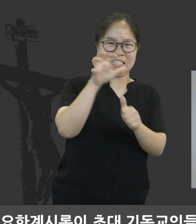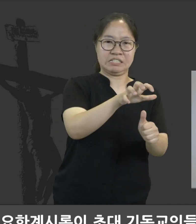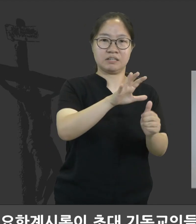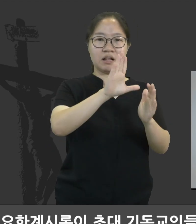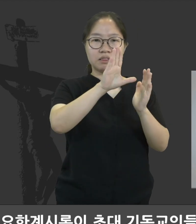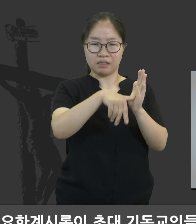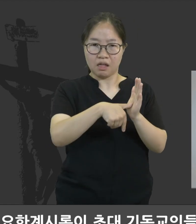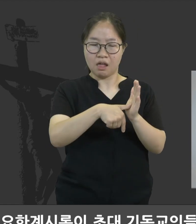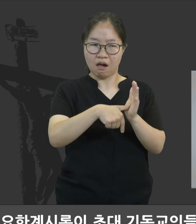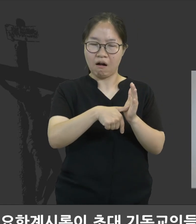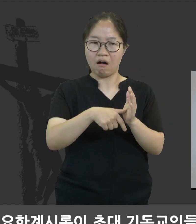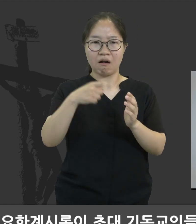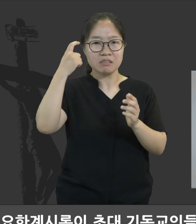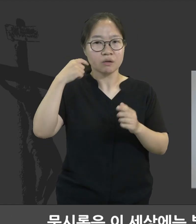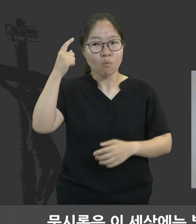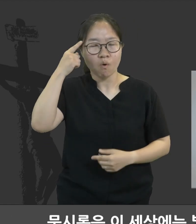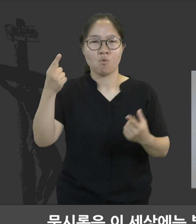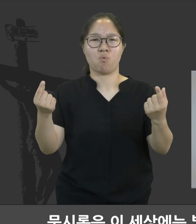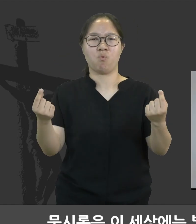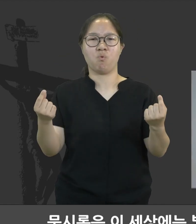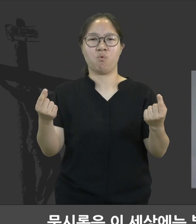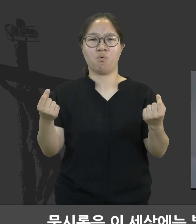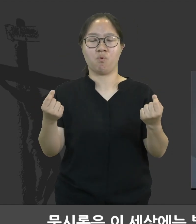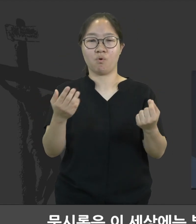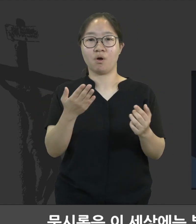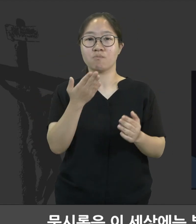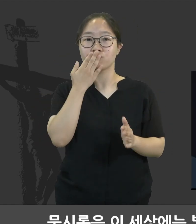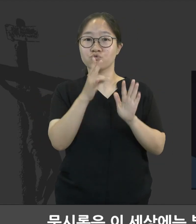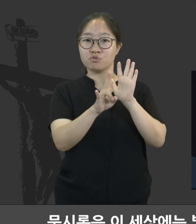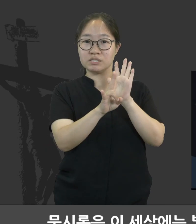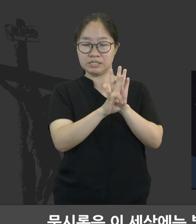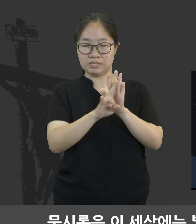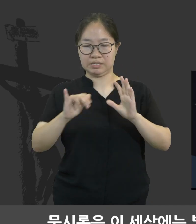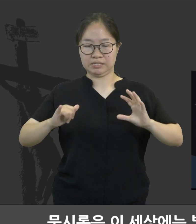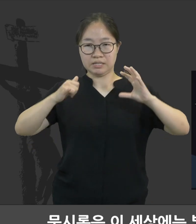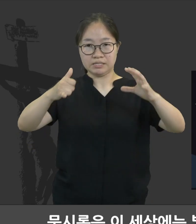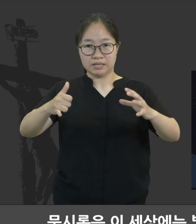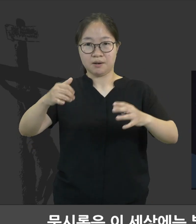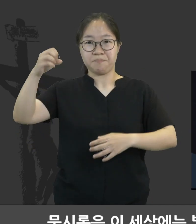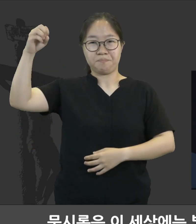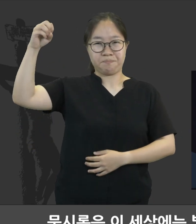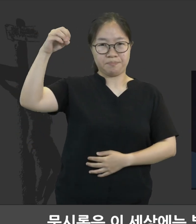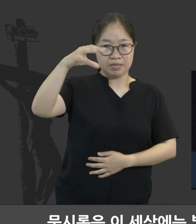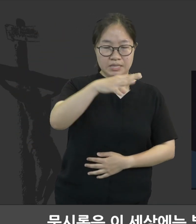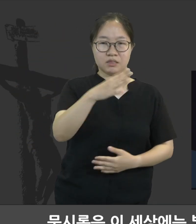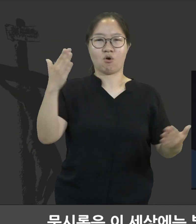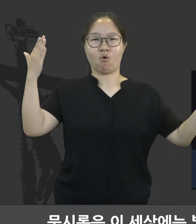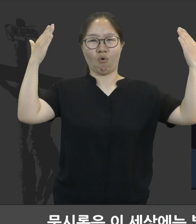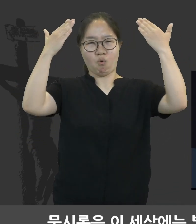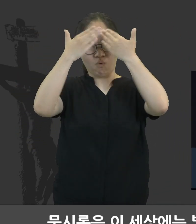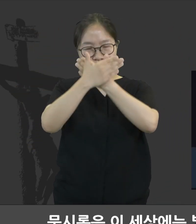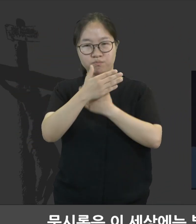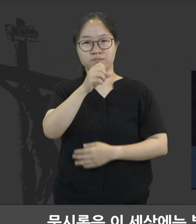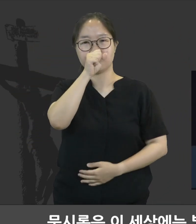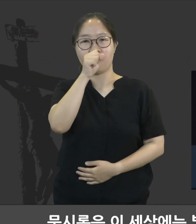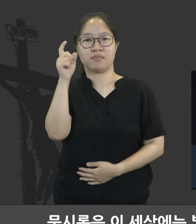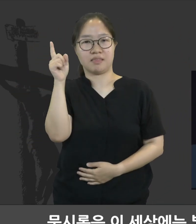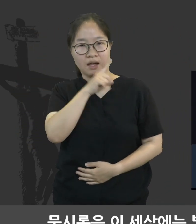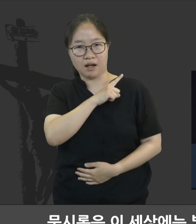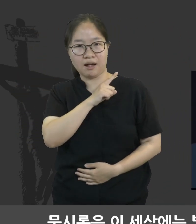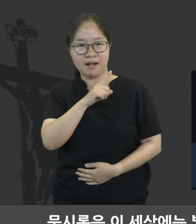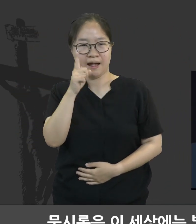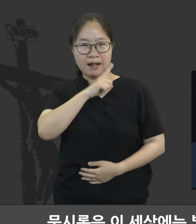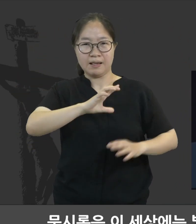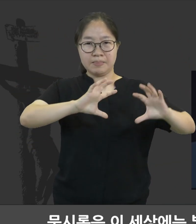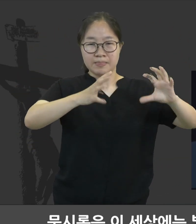아닙니다. 묵시록은 이 세상에는 빛과 어둠, 선과 악, 악한 제국과 신실한